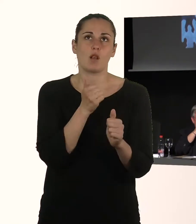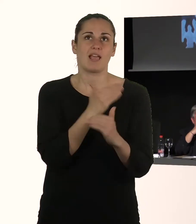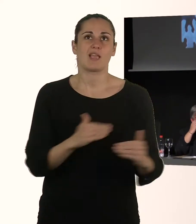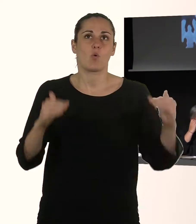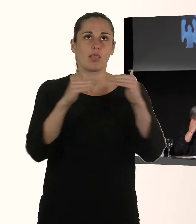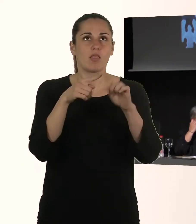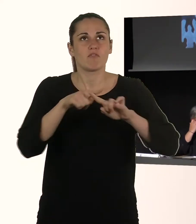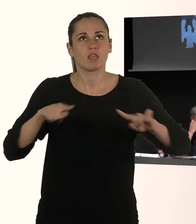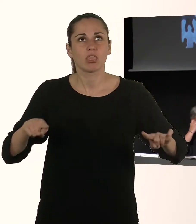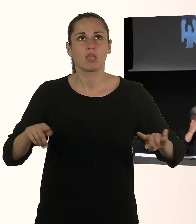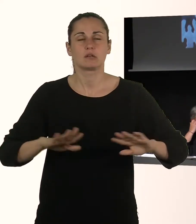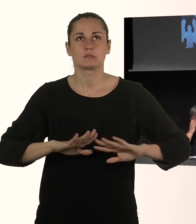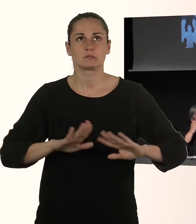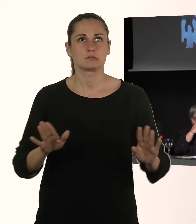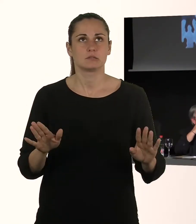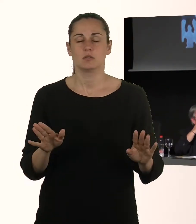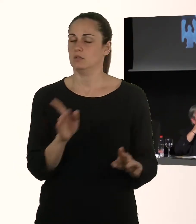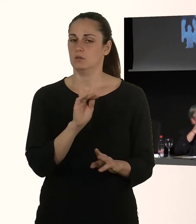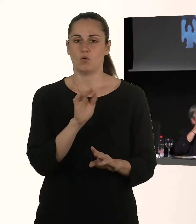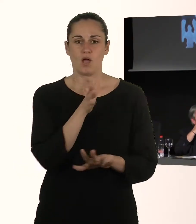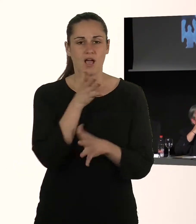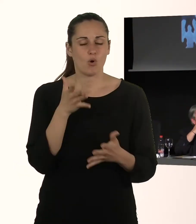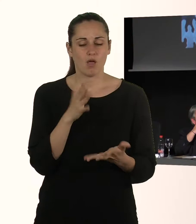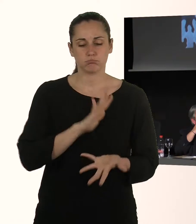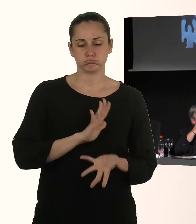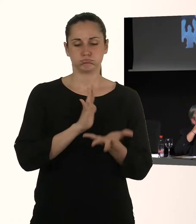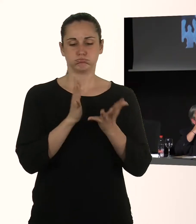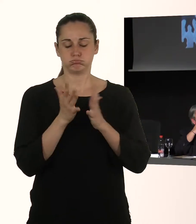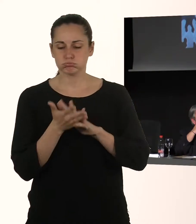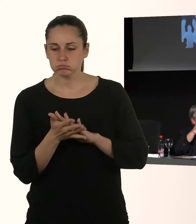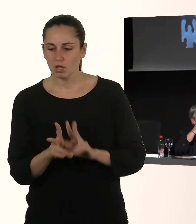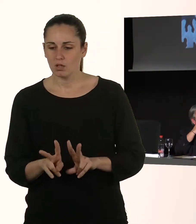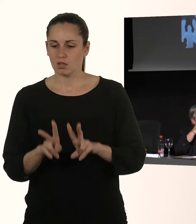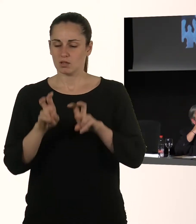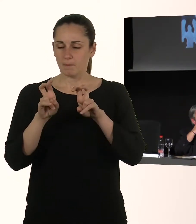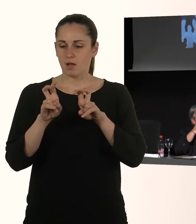más aprendiendo, ¿no? o adentrándome en el territorio de lo nómade,